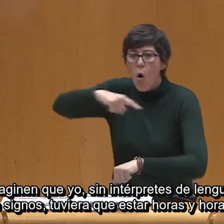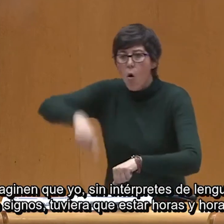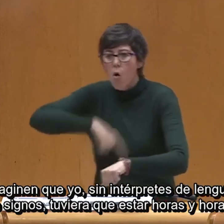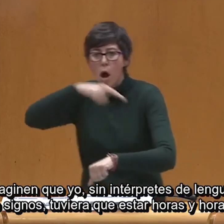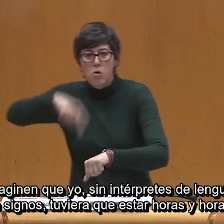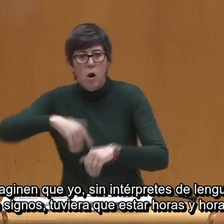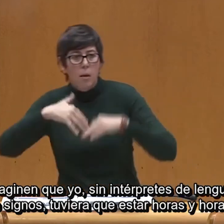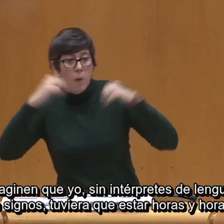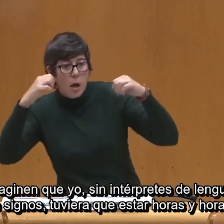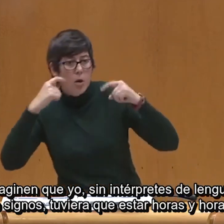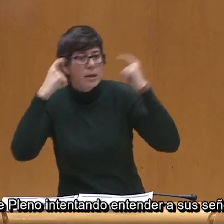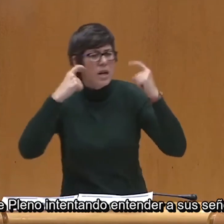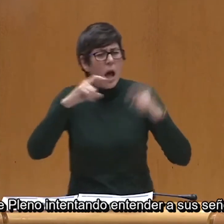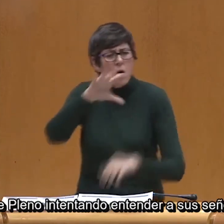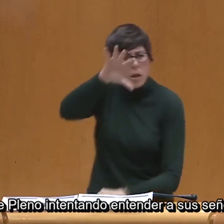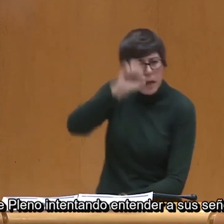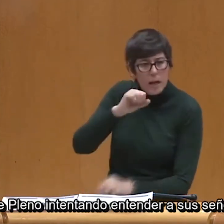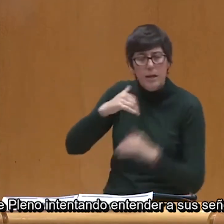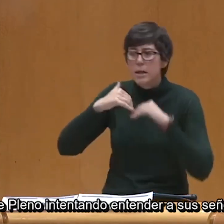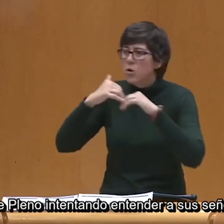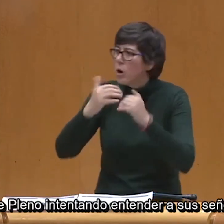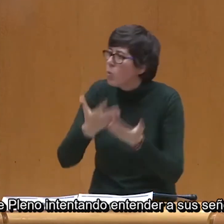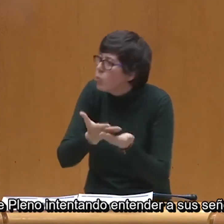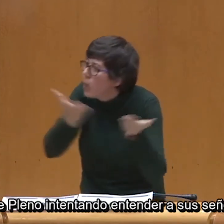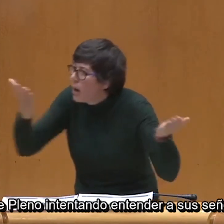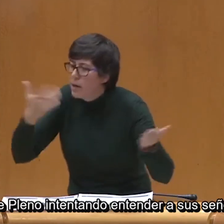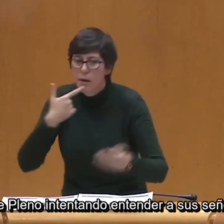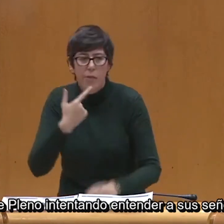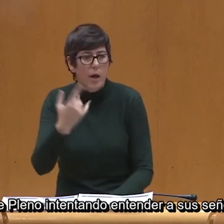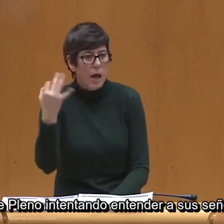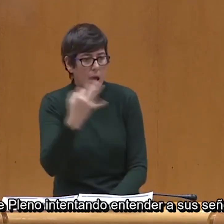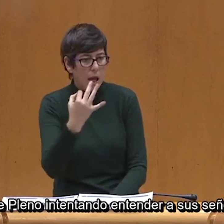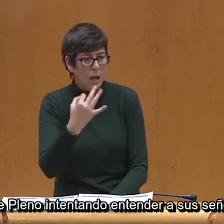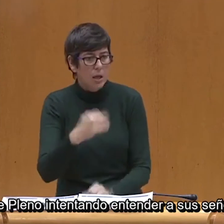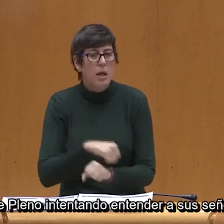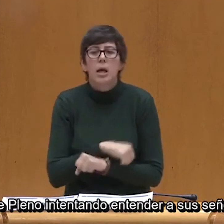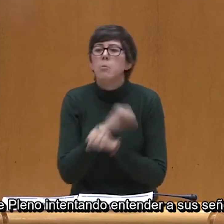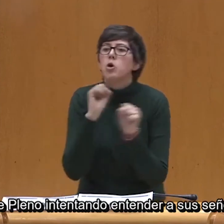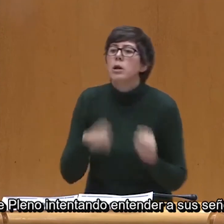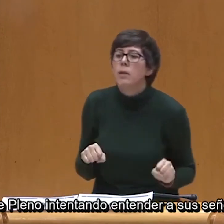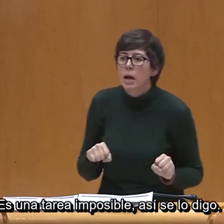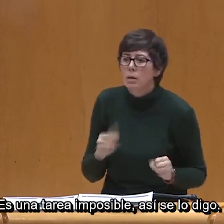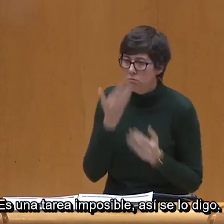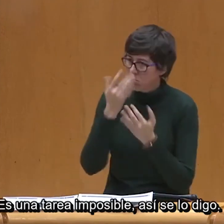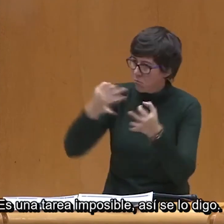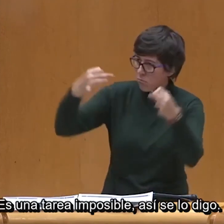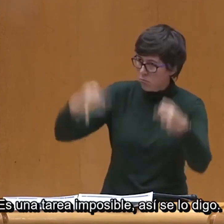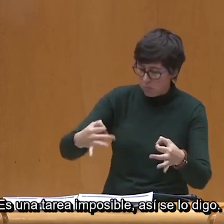tuviera que estar horas y horas en este pleno intentando entender a sus señorías. Es una tarea